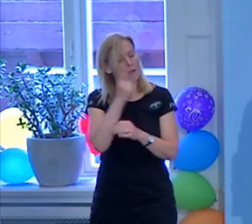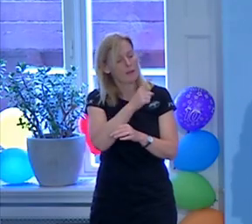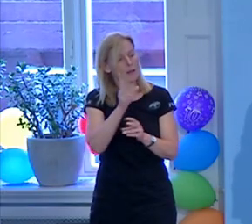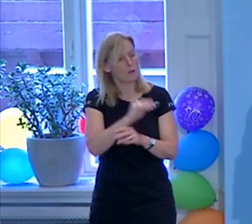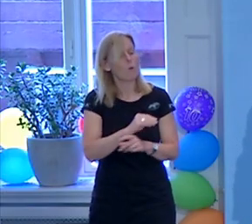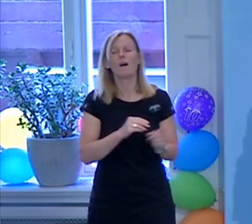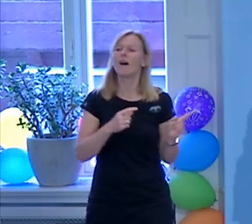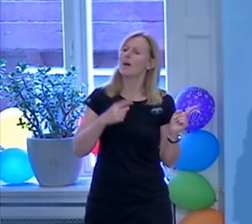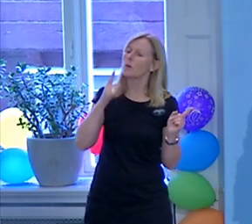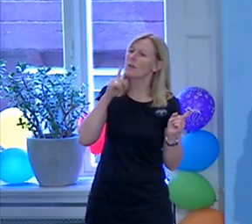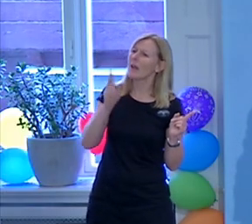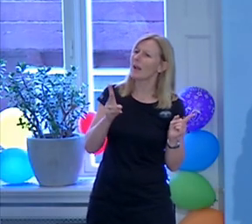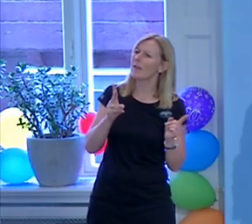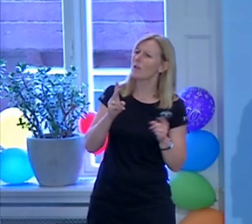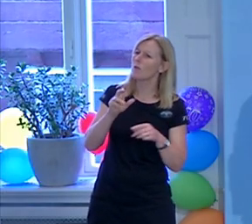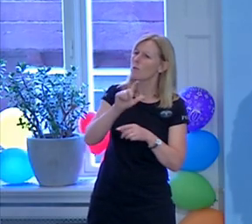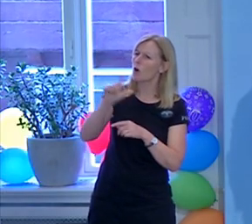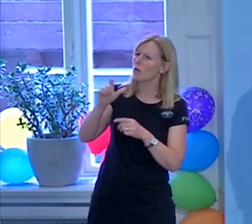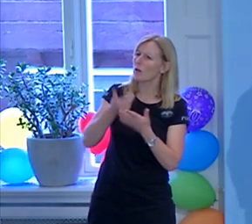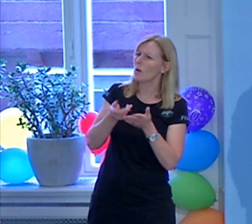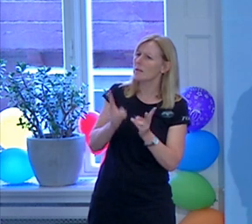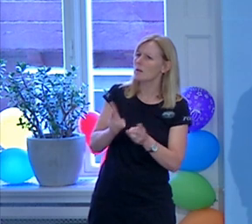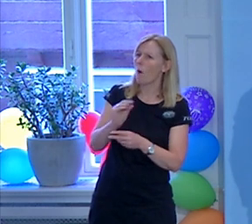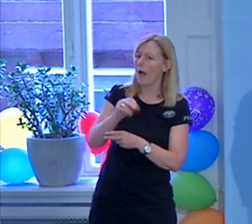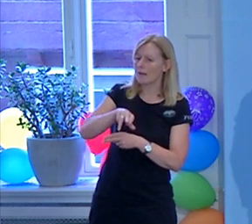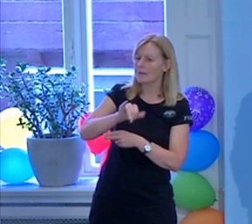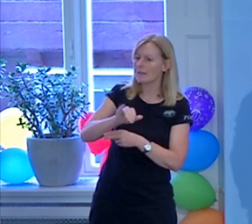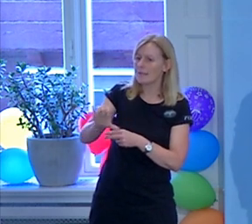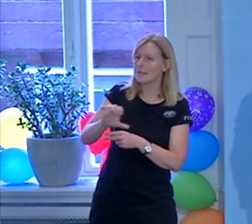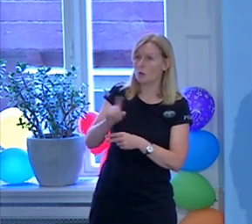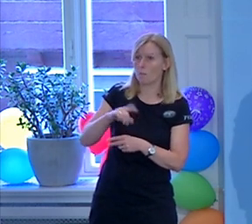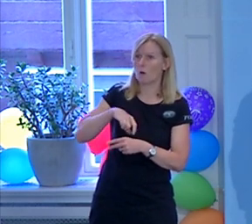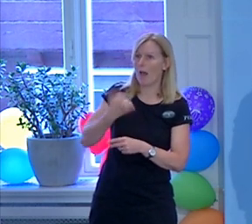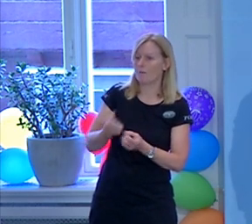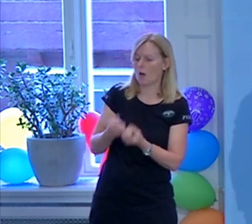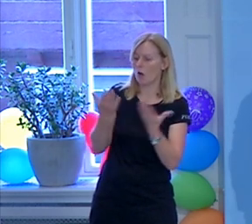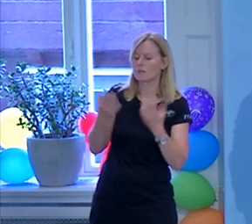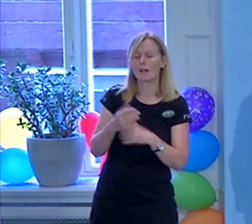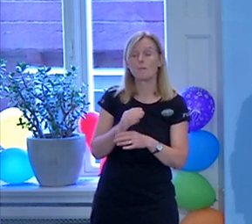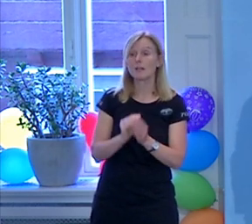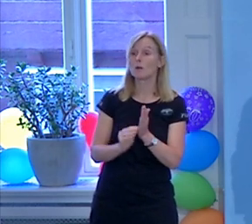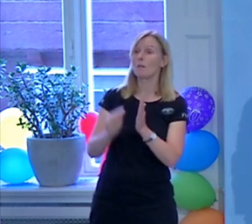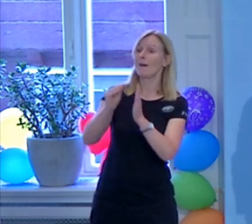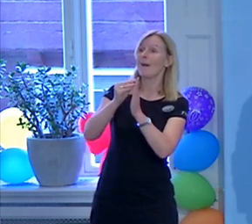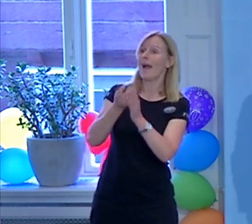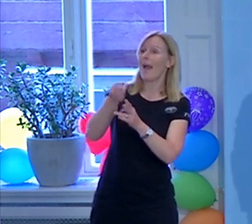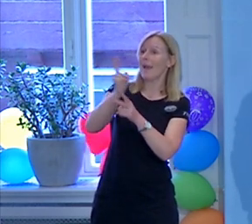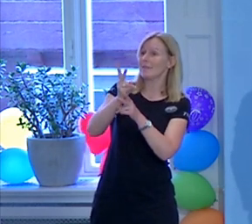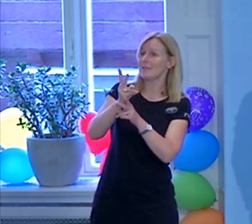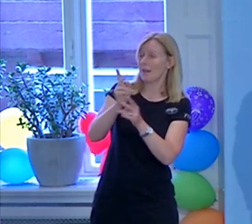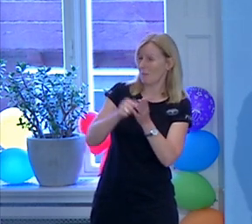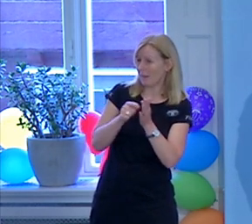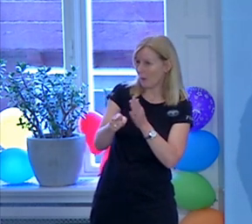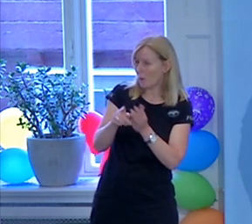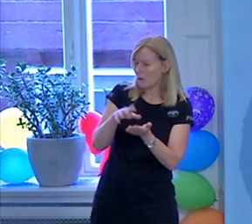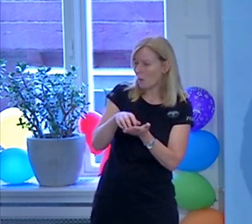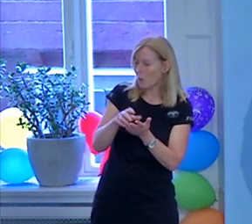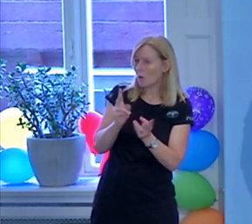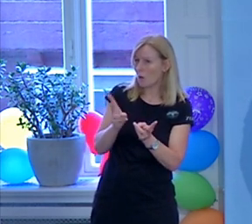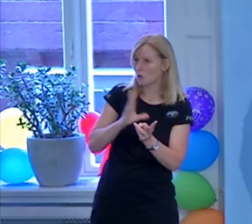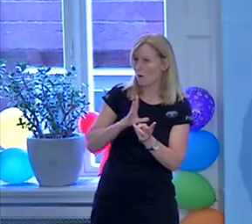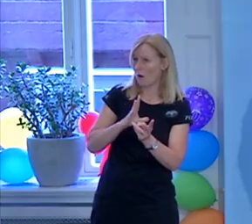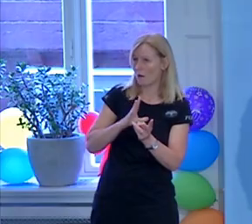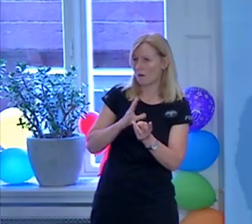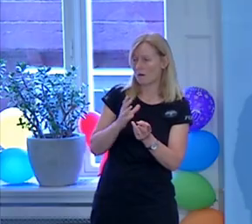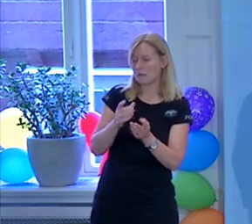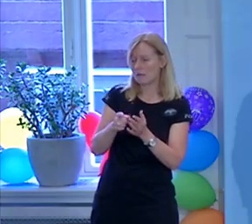att företagen gör det inte, nu har till exempel Axis... Men företagen gör det ju. Gör det, men du tänker att vi skulle, utöver det så skulle det vara möjligt att kommunen också precis. Har lite,